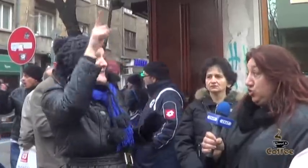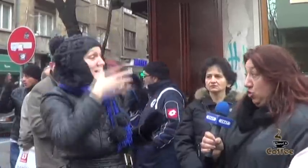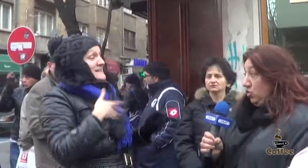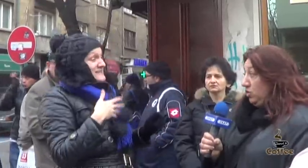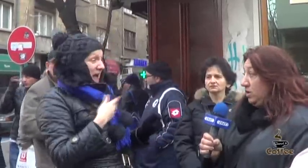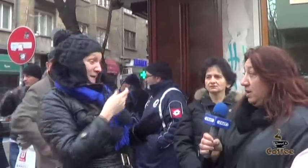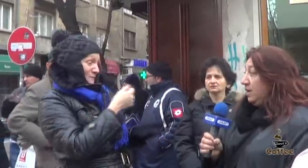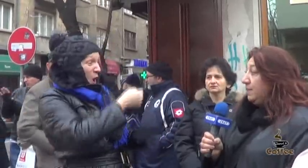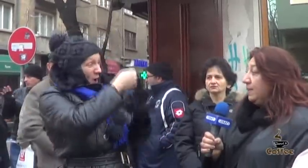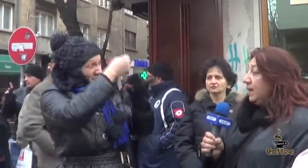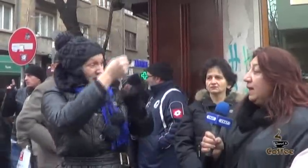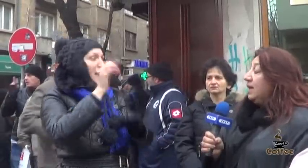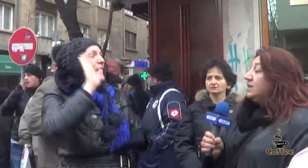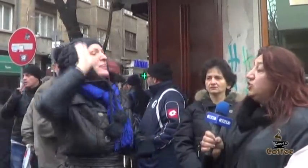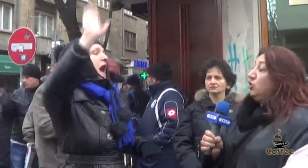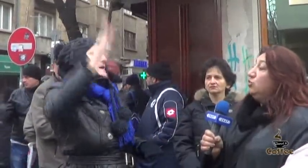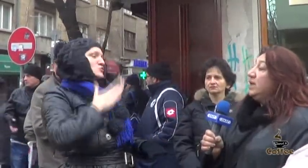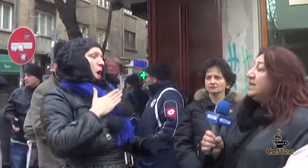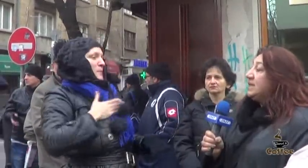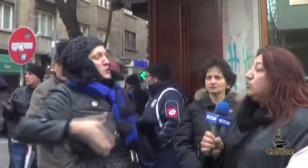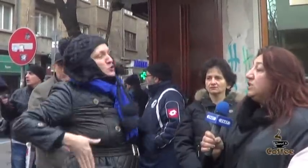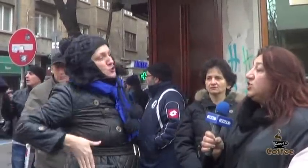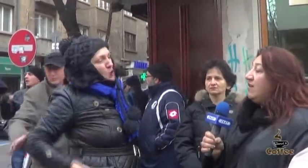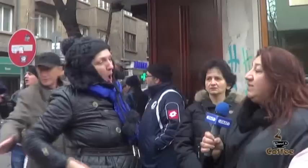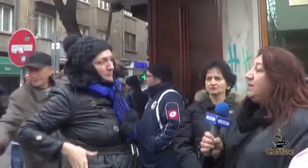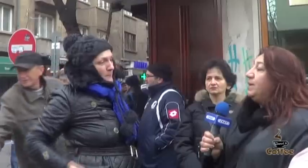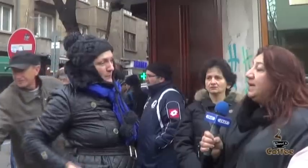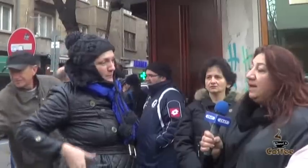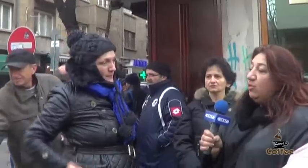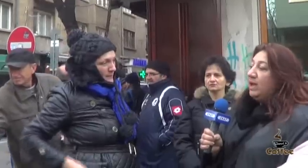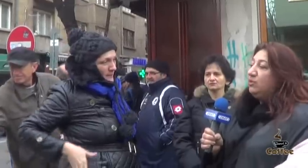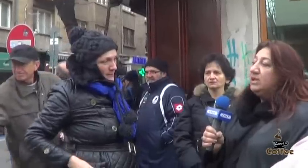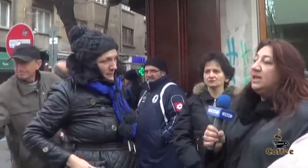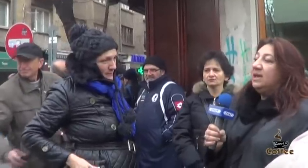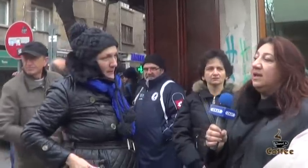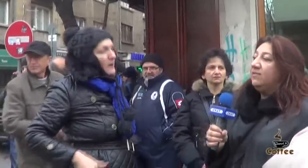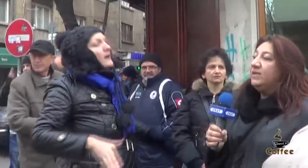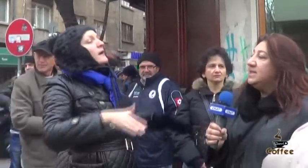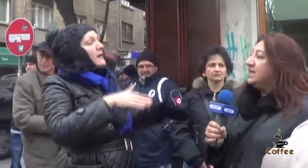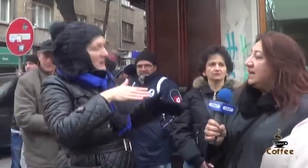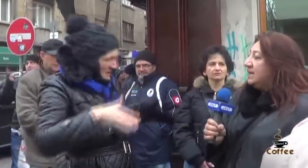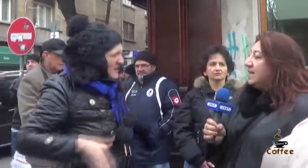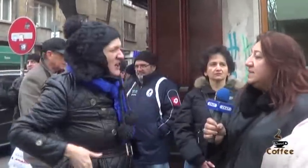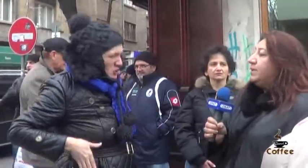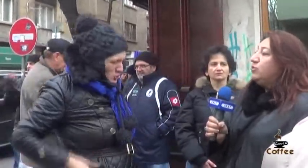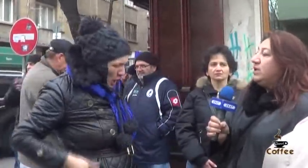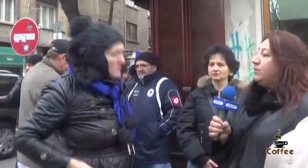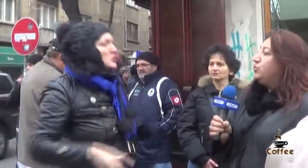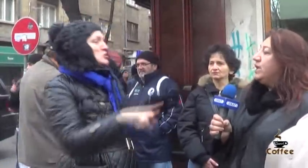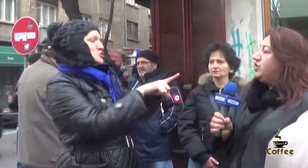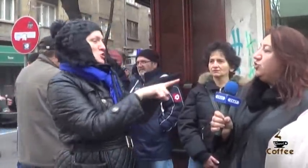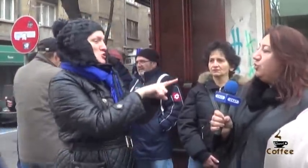Защо? Защото те искат от държавата пари, която да ги финансира, а тези пари отиват по нечии